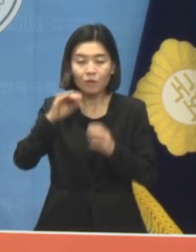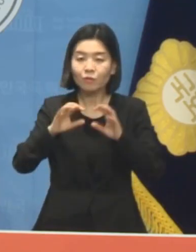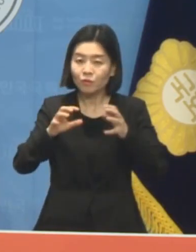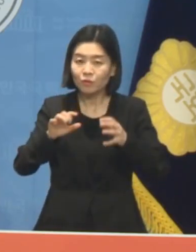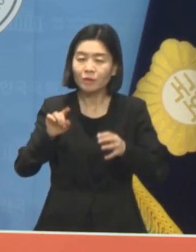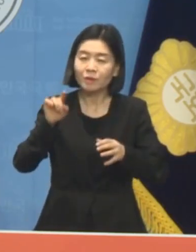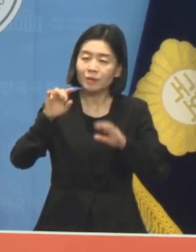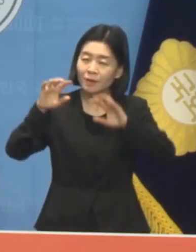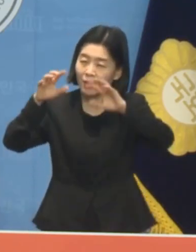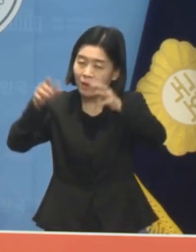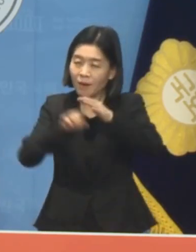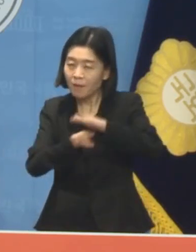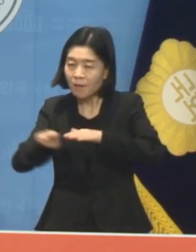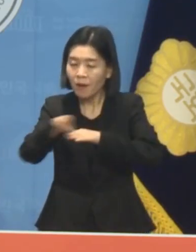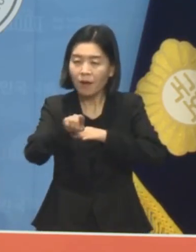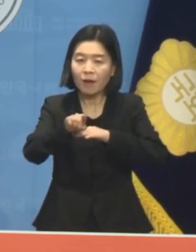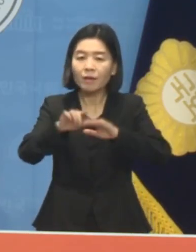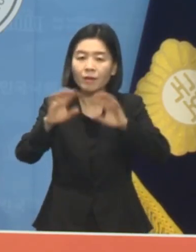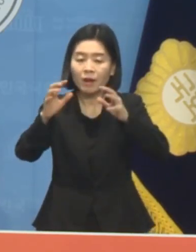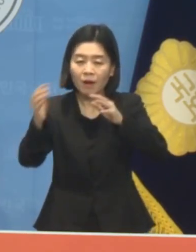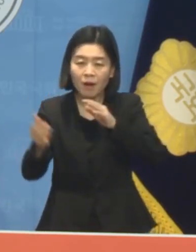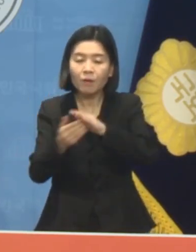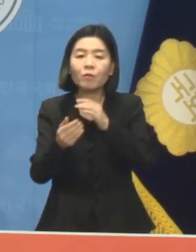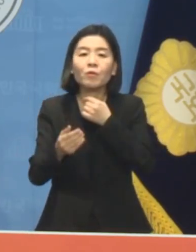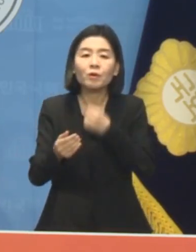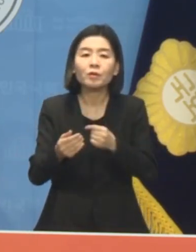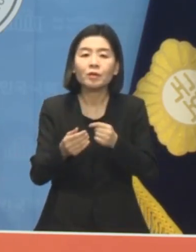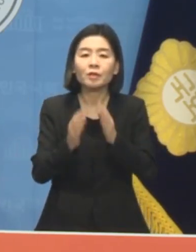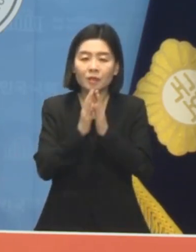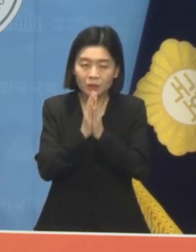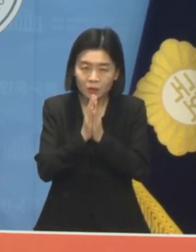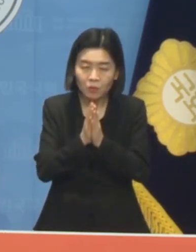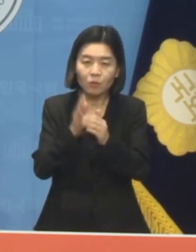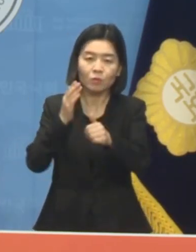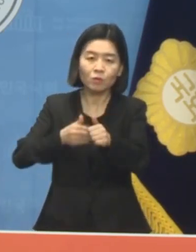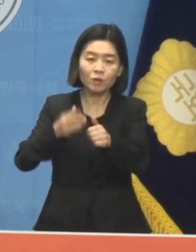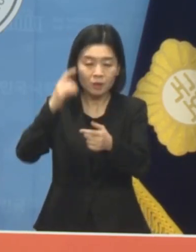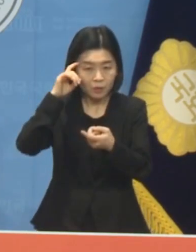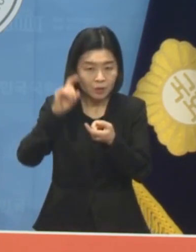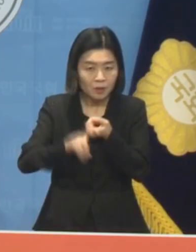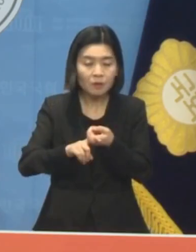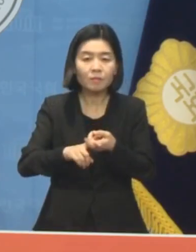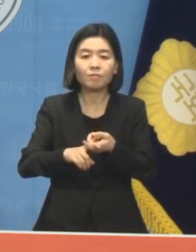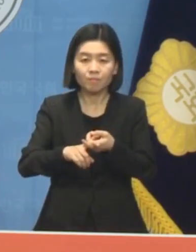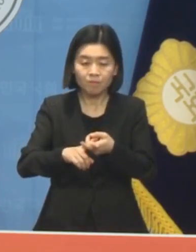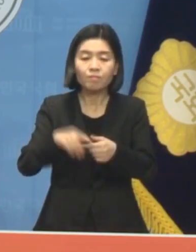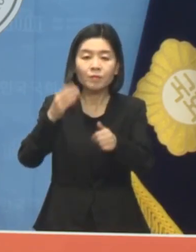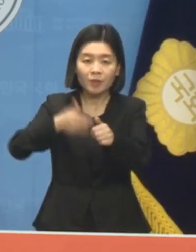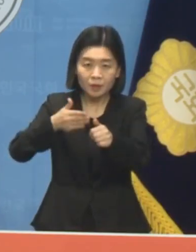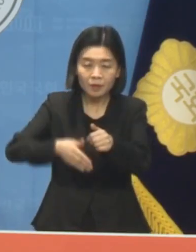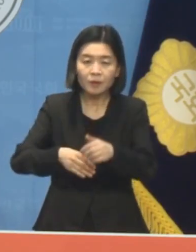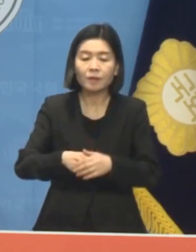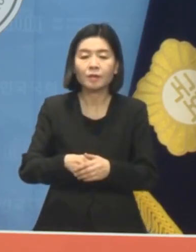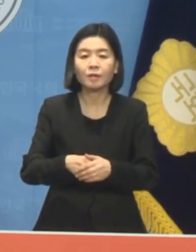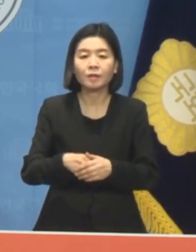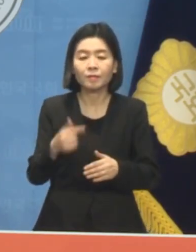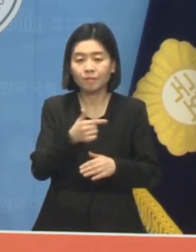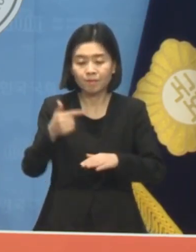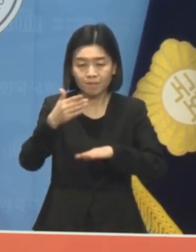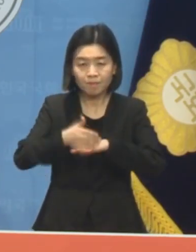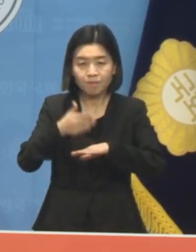세계 선두국가가 될 수 있도록 계속해서 기도해 주시고 관심을 가져주시기 바랍니다.